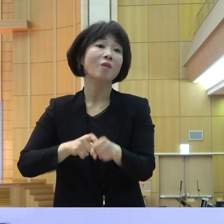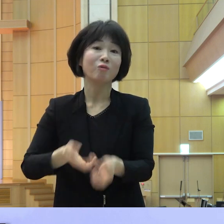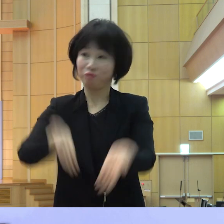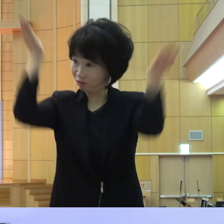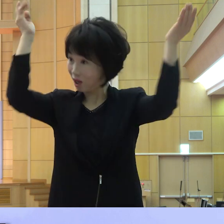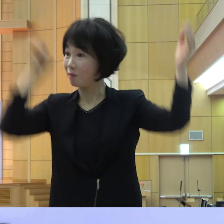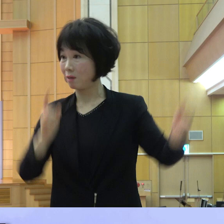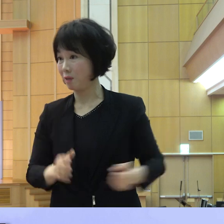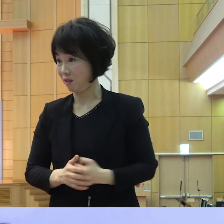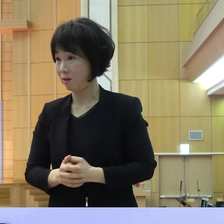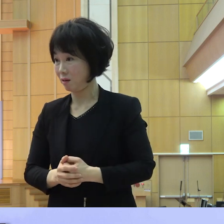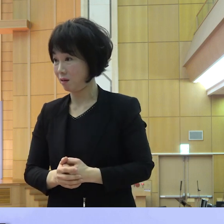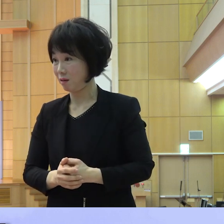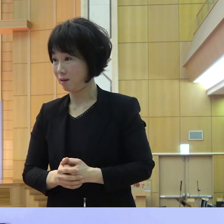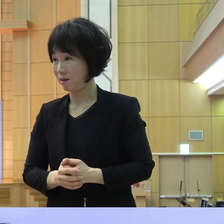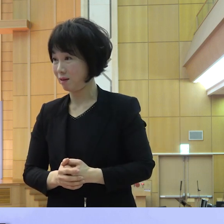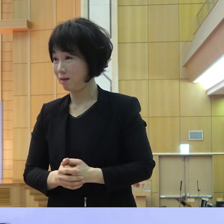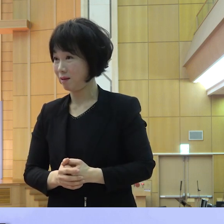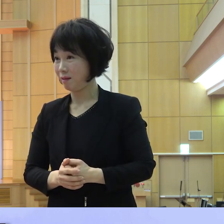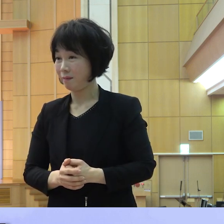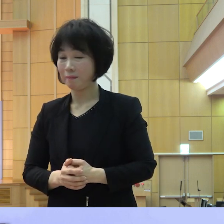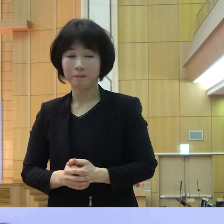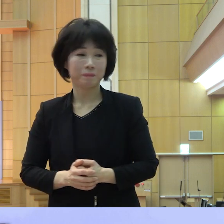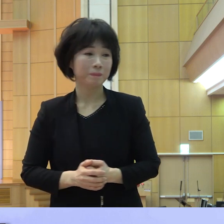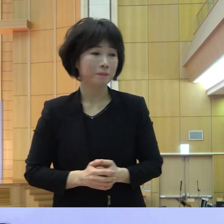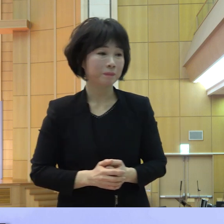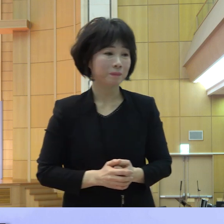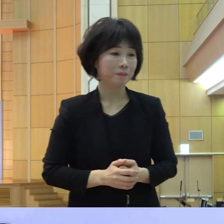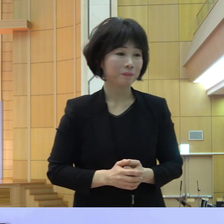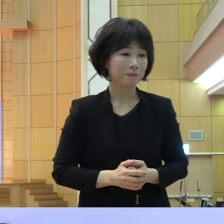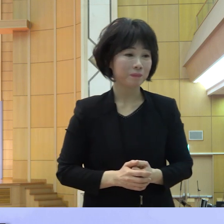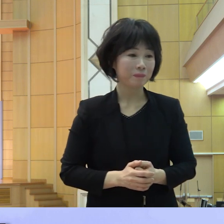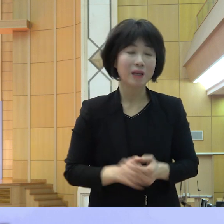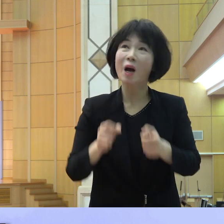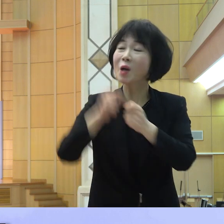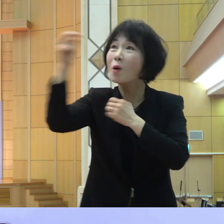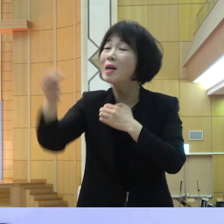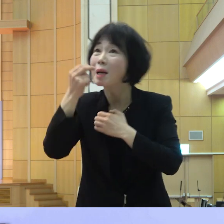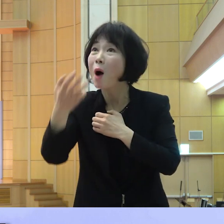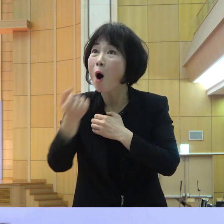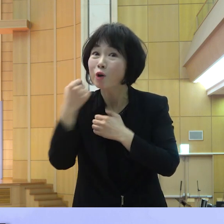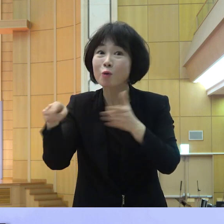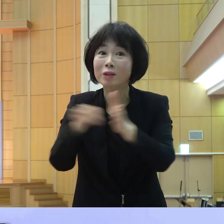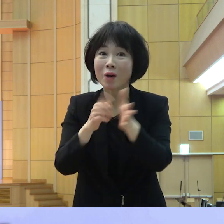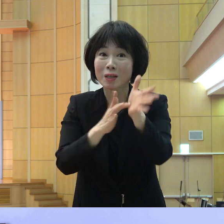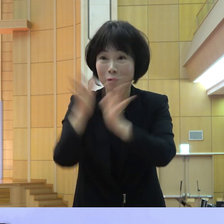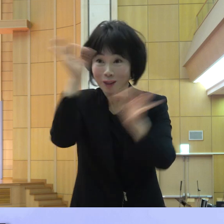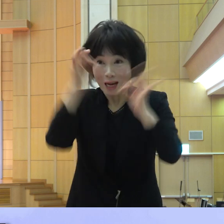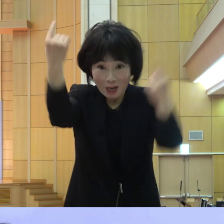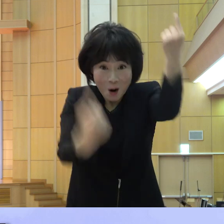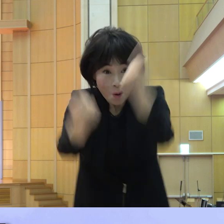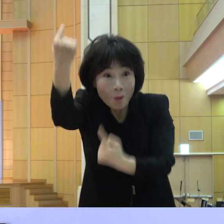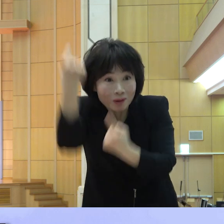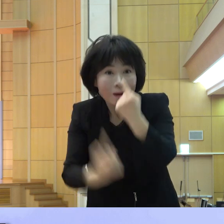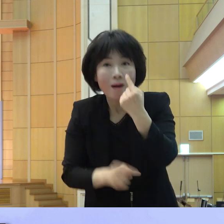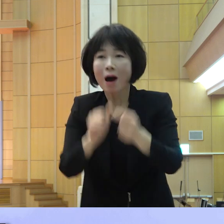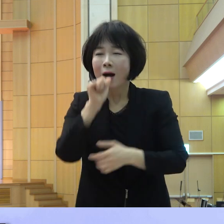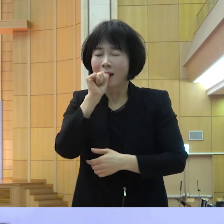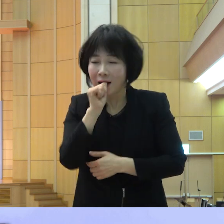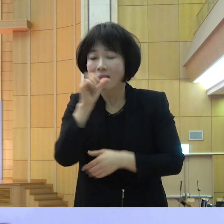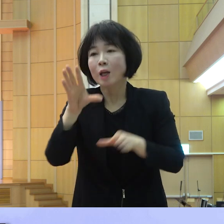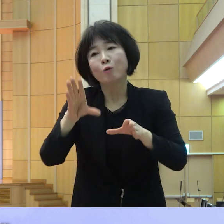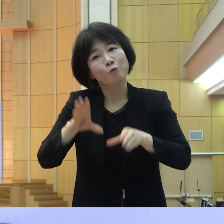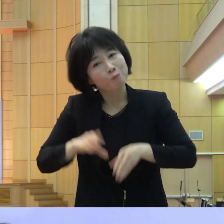먹기 위해서, 영원한 생명의 떡을 먹기 위해서 주님께 오는 자는 결코 줄이지 아니할 것이요. 줄이지 않는단